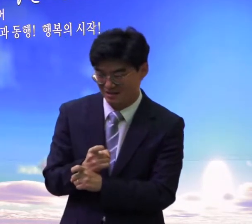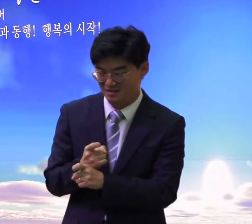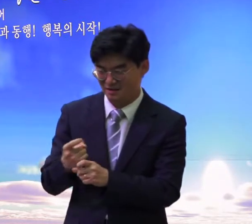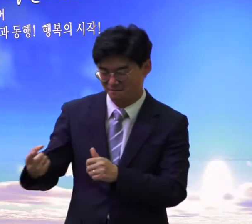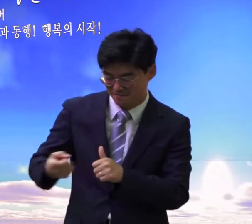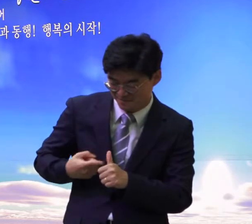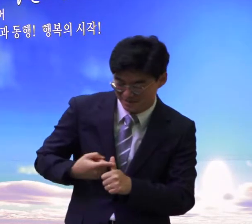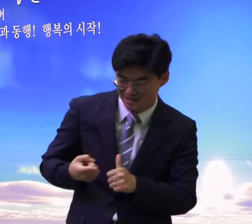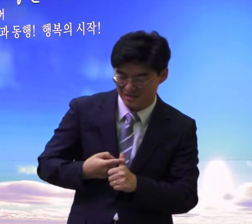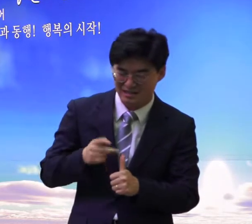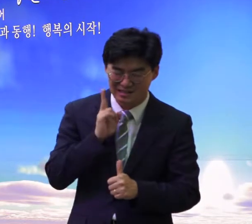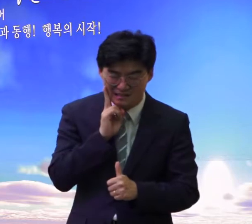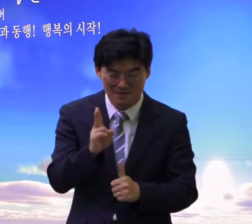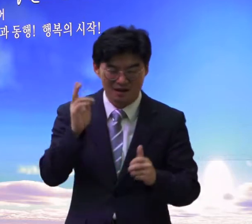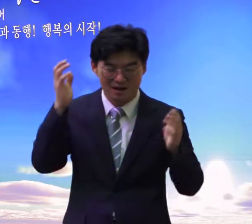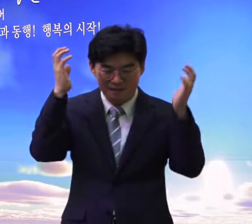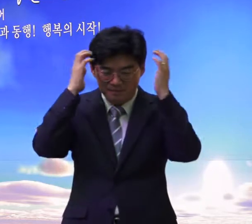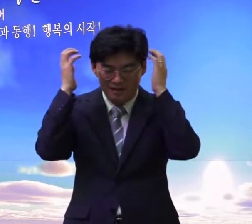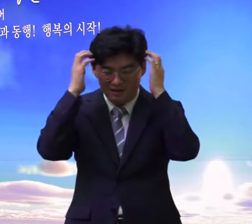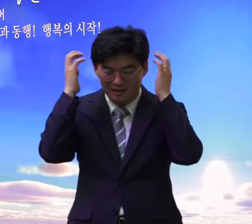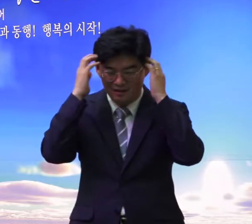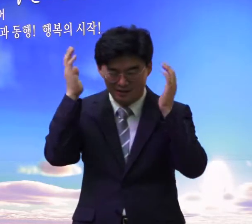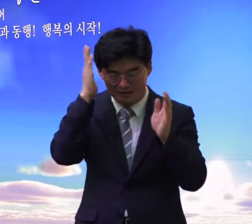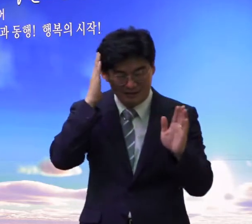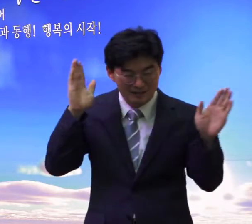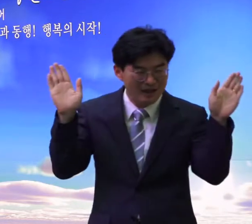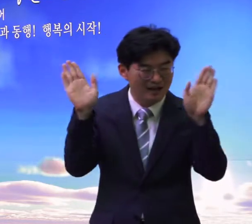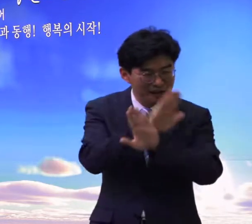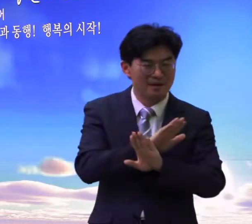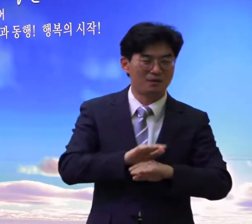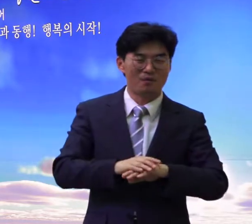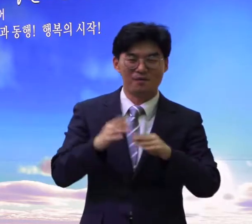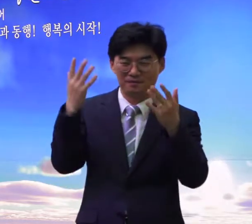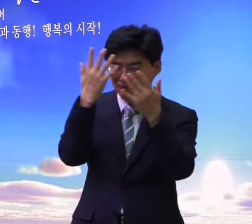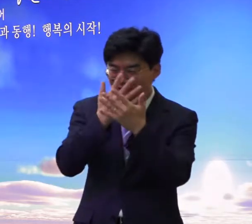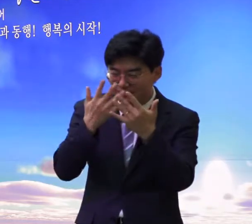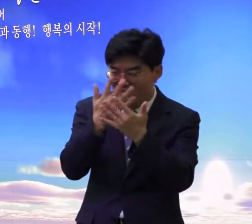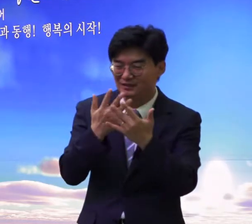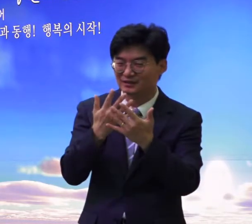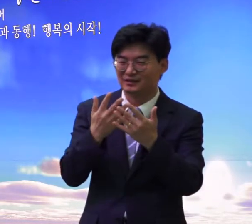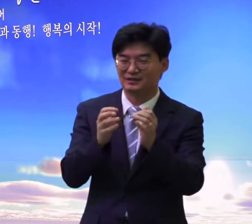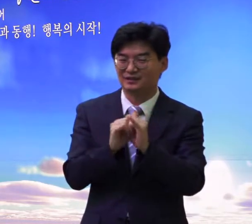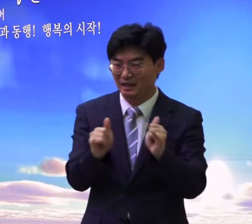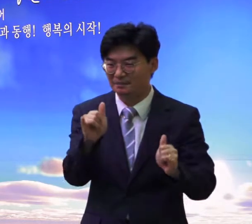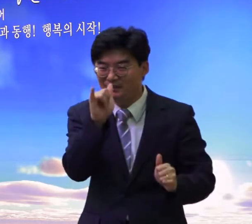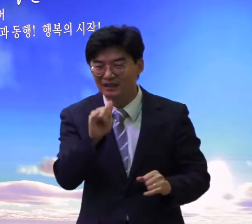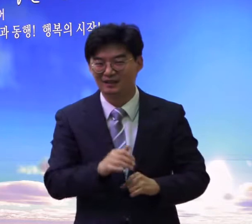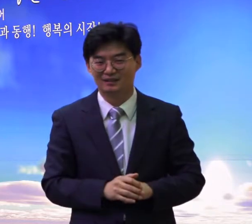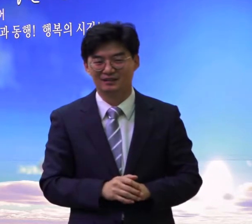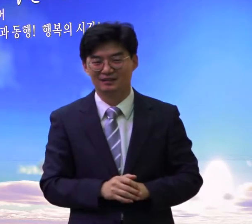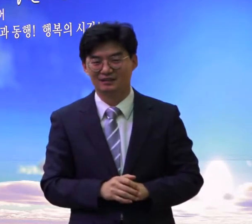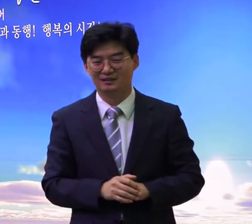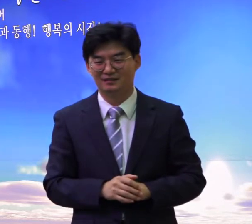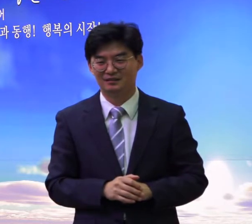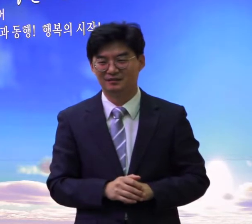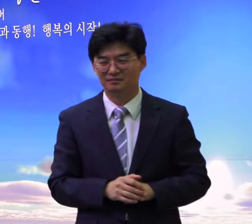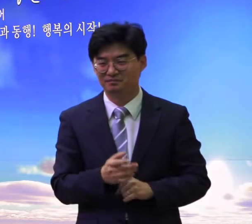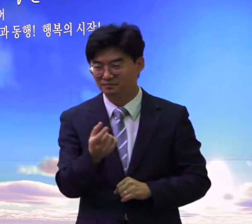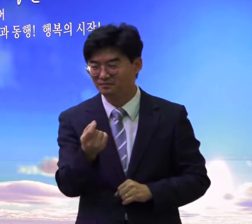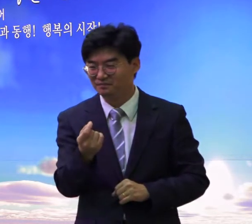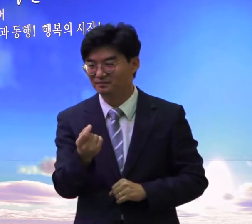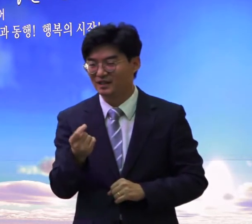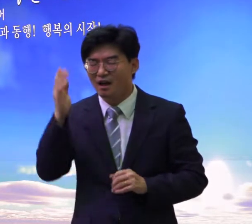빛이 보이지 않고 어둡고 캄캄한 동거산 같은 그런 시간들을 보내고 있는 분들이 계십니까?